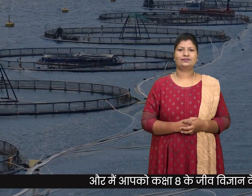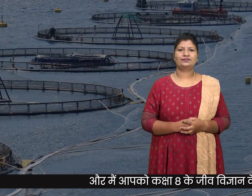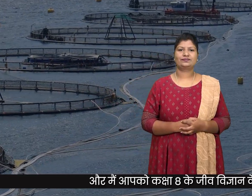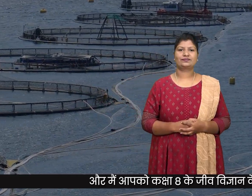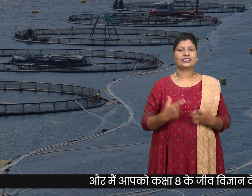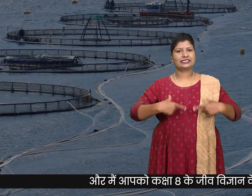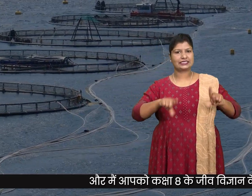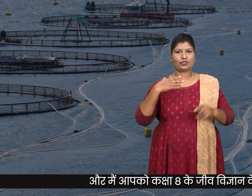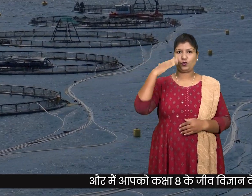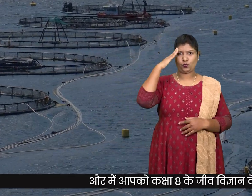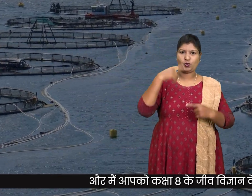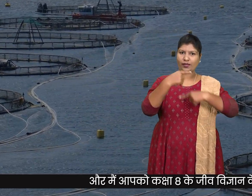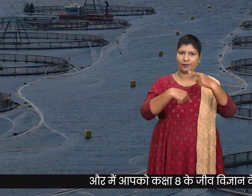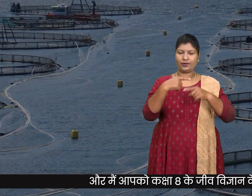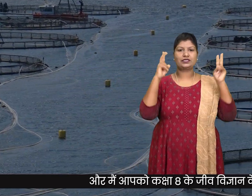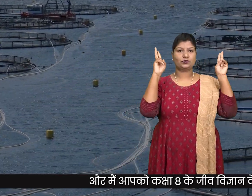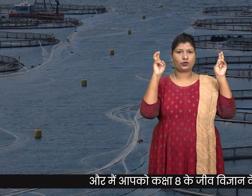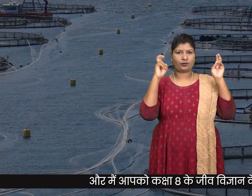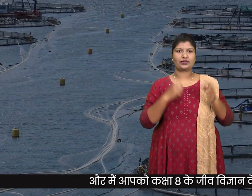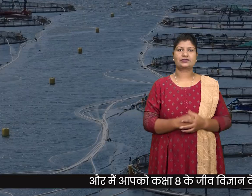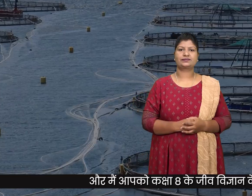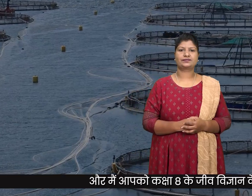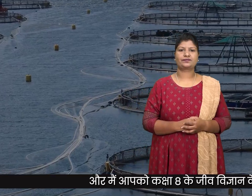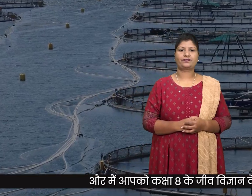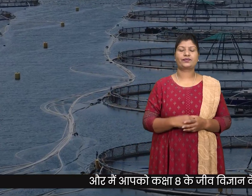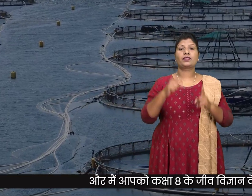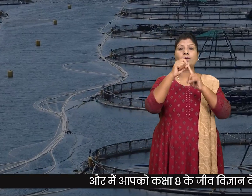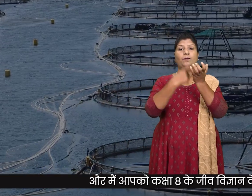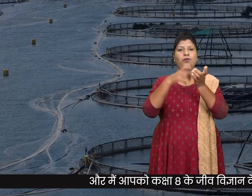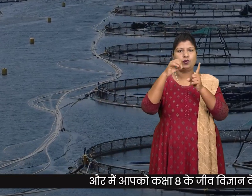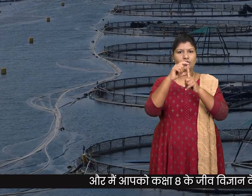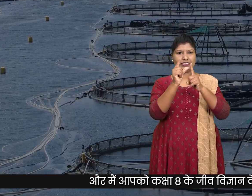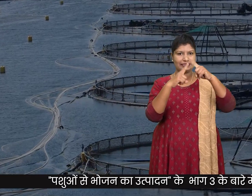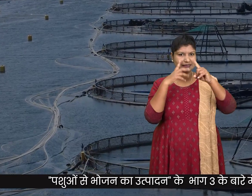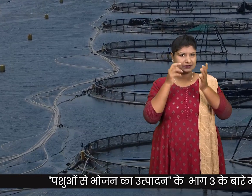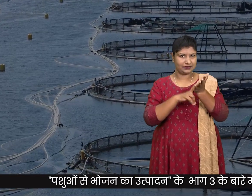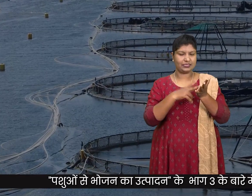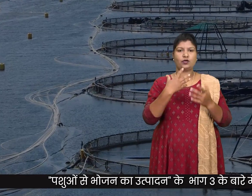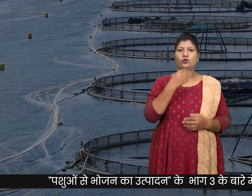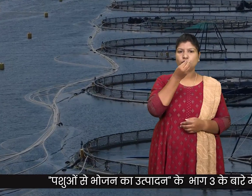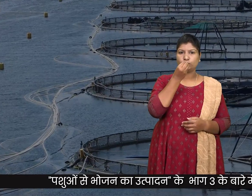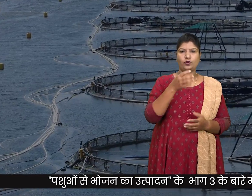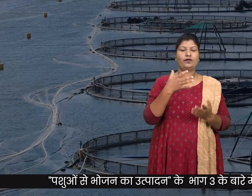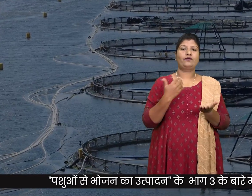और मैं आपको कक्षा 8 के जीव विज्ञान के विषय पशुओं से भोजन का उत्पादन